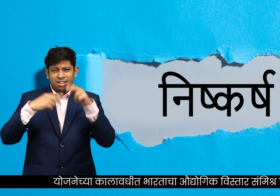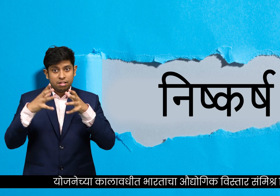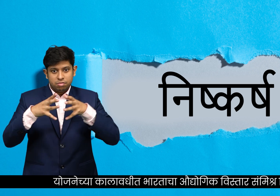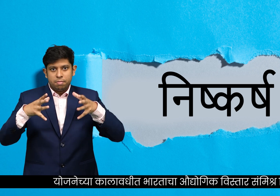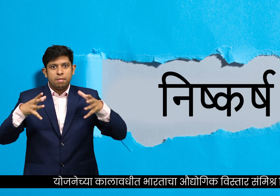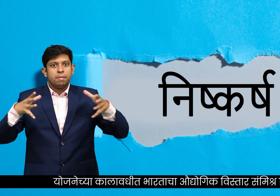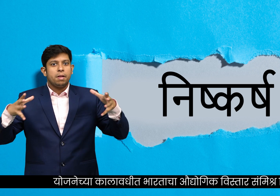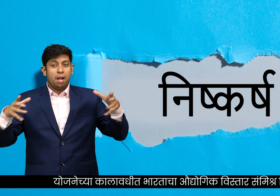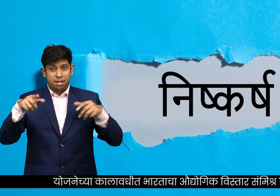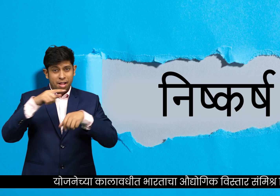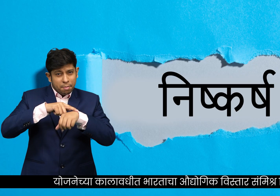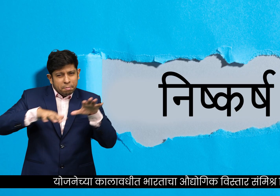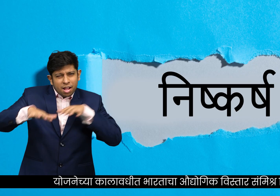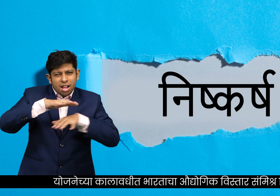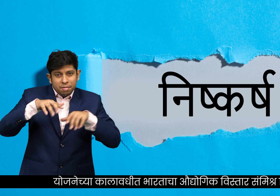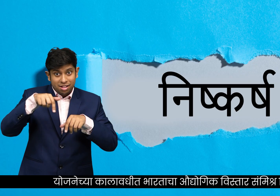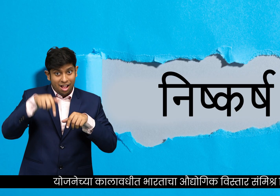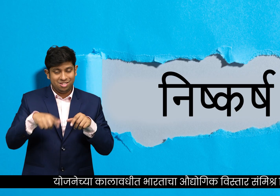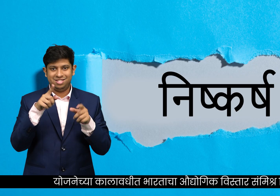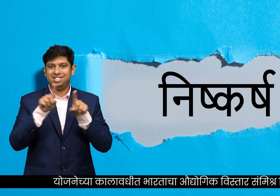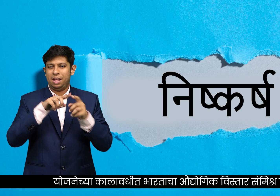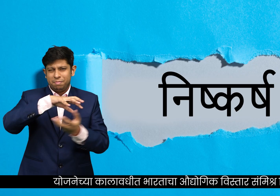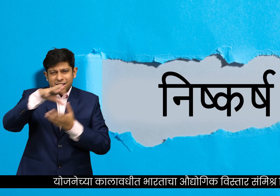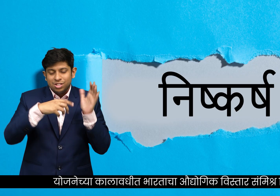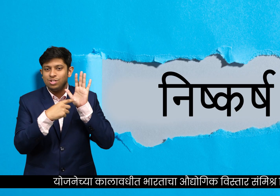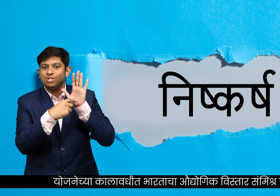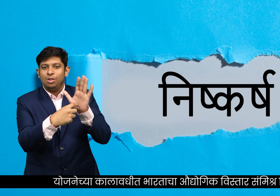कालावधीत भारताचा औद्योगिक विस्तार संमिश्र चित्र मांडतो.